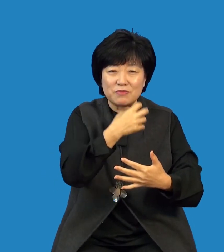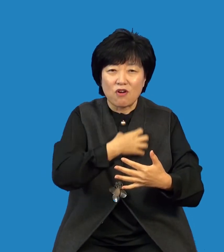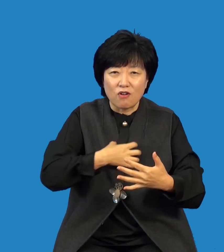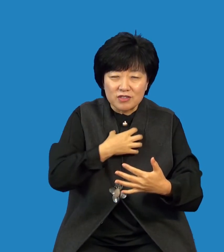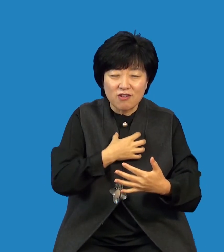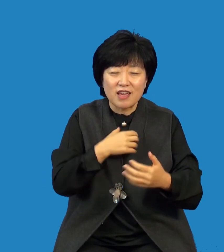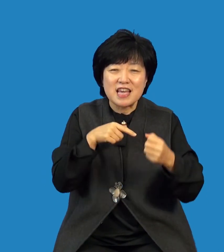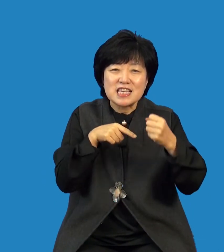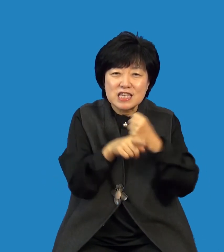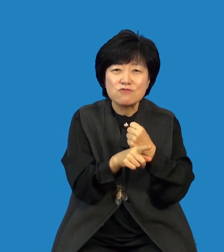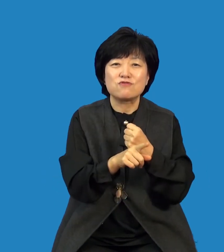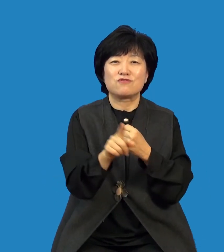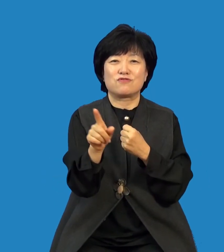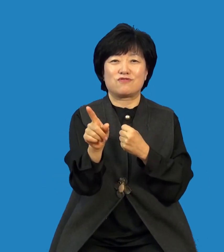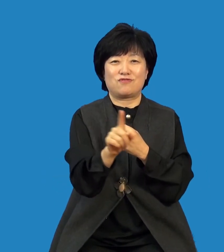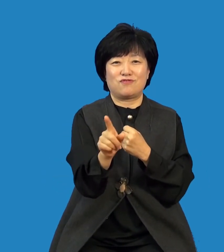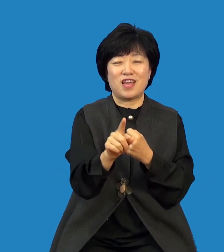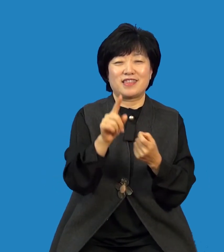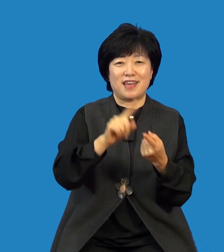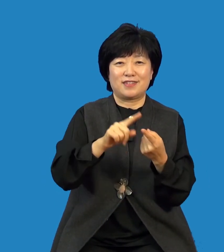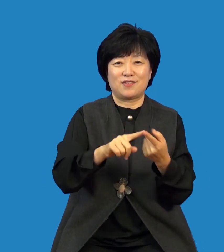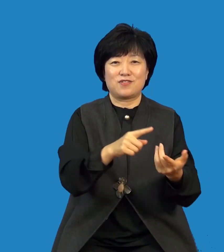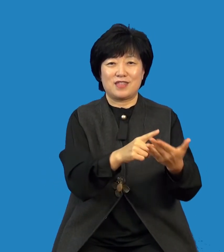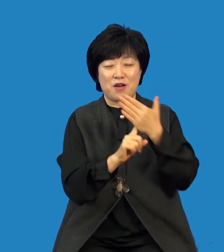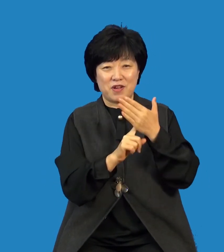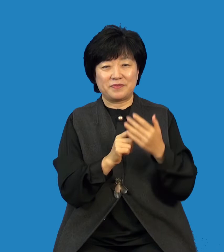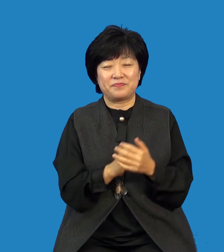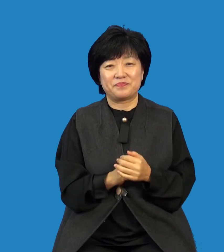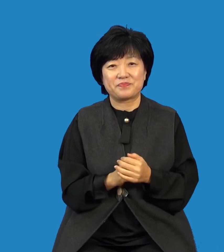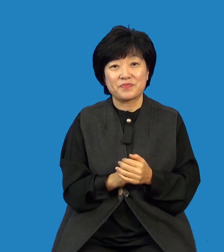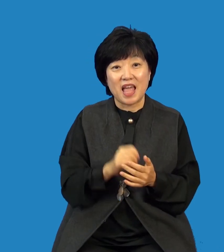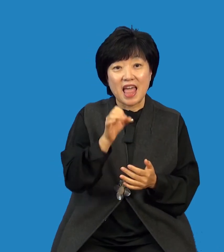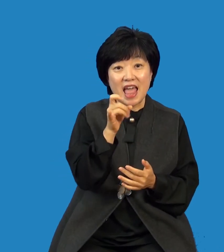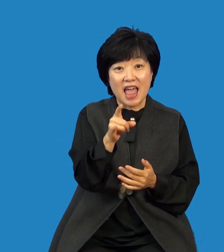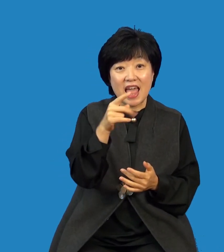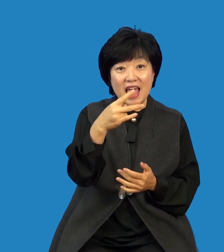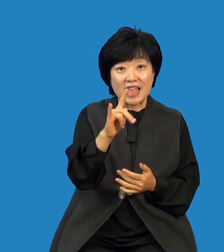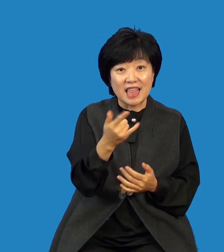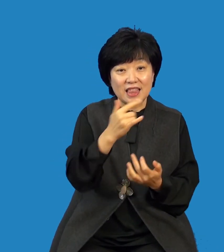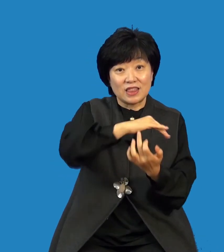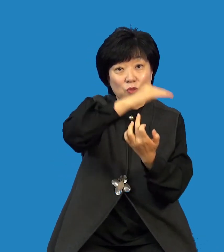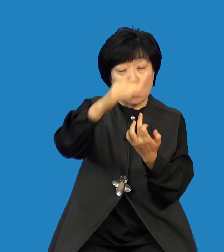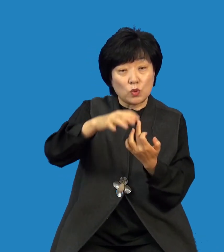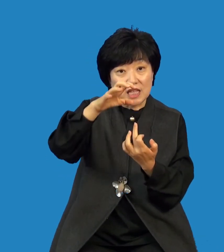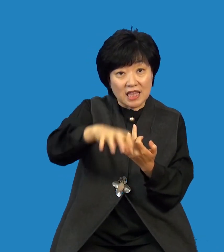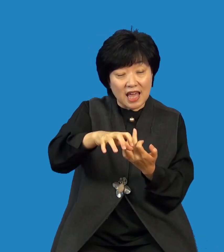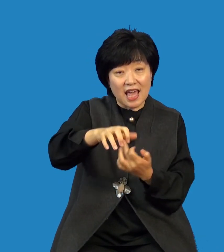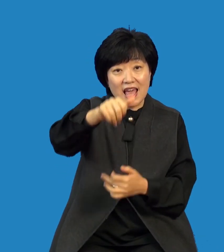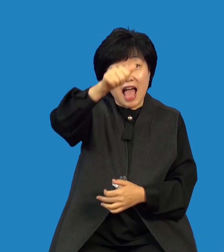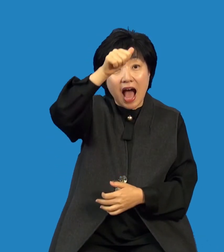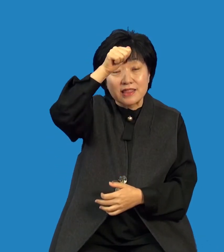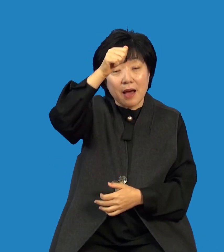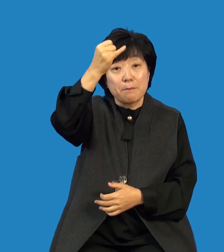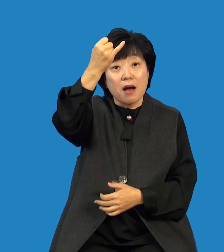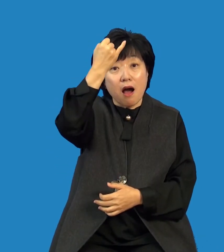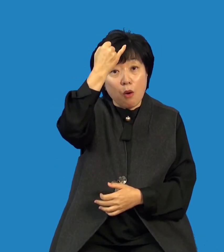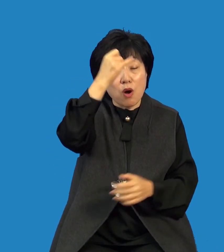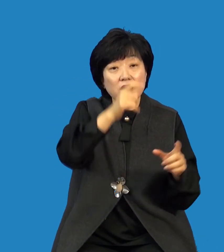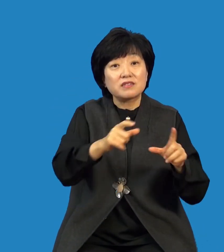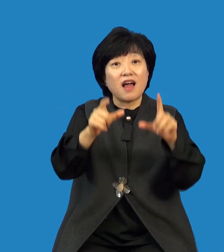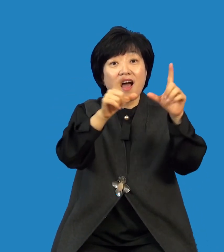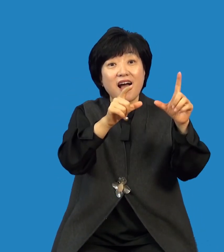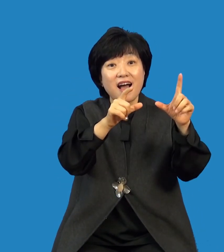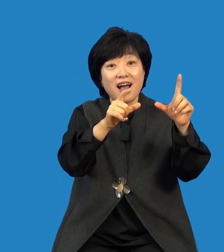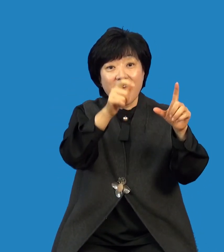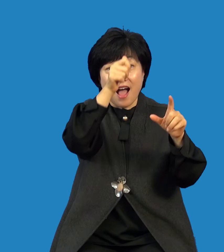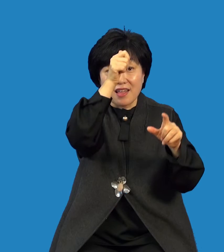동산에 거했던 처음 사람 아담과 하와죠. 아담과 하와에게 여러분 근심과 두려움이 있었을까요? 없었을까요? 없었어요. 성경에 보면